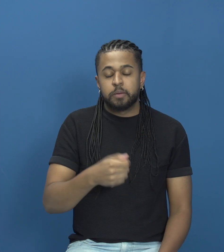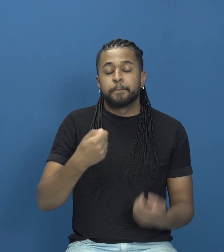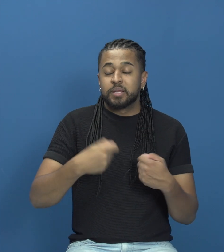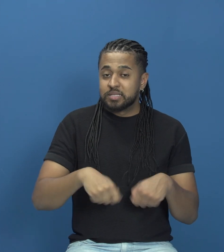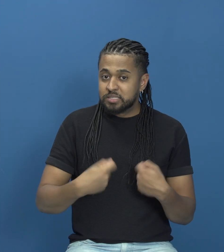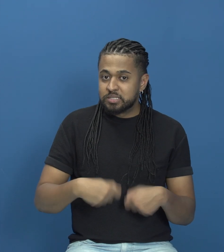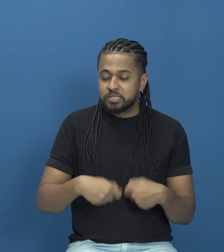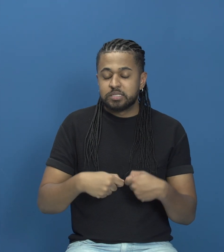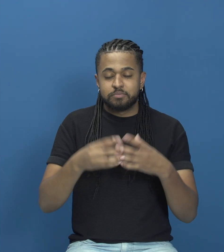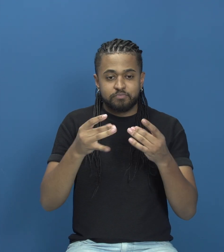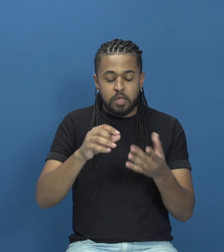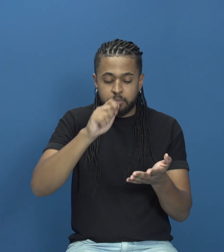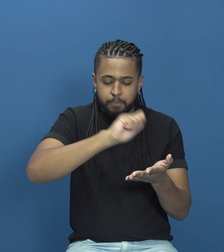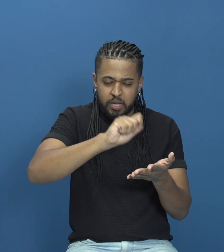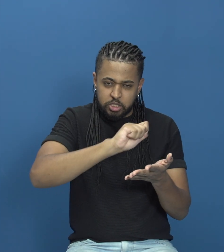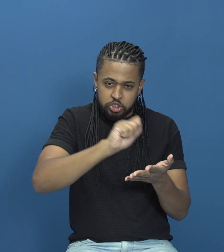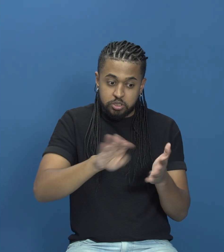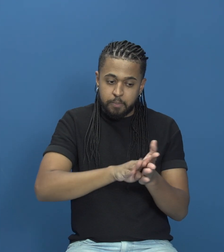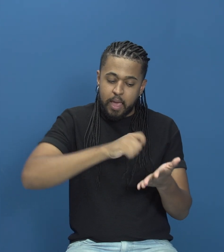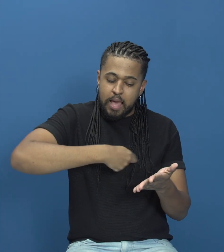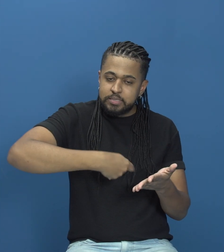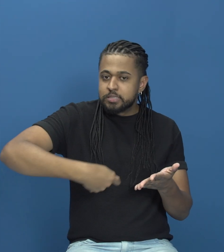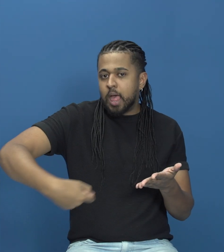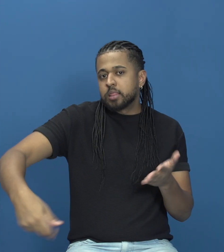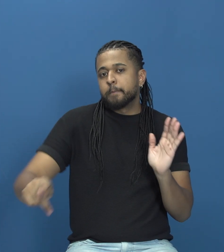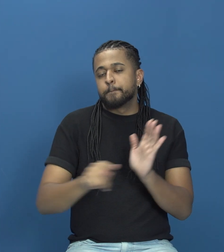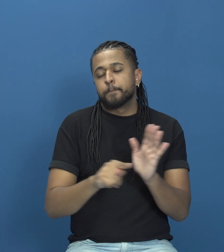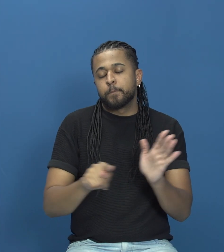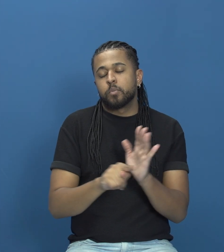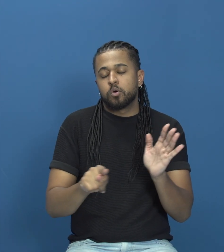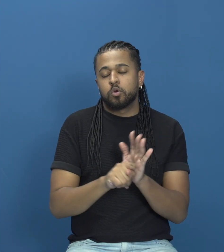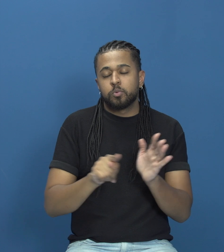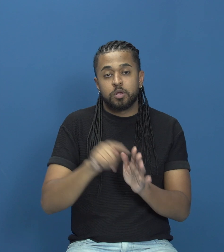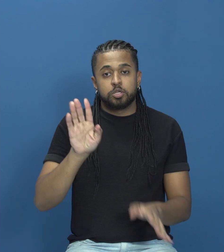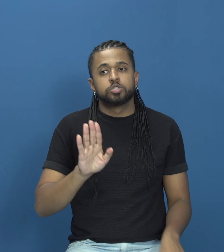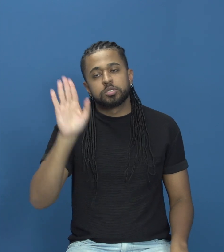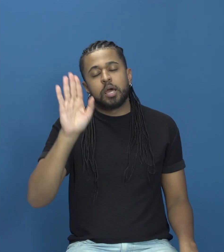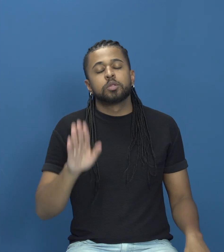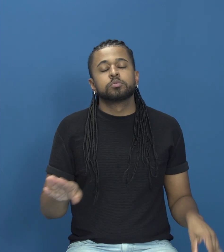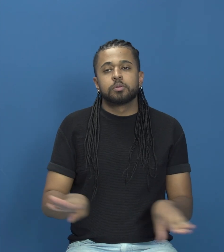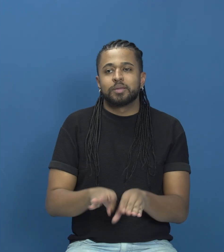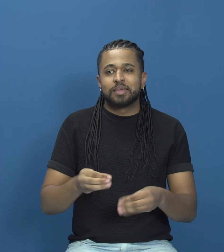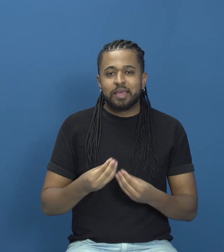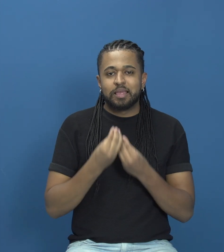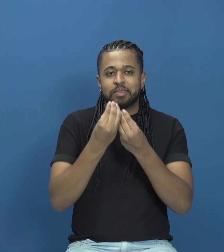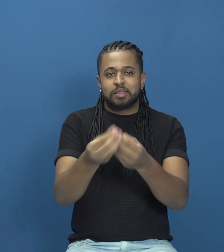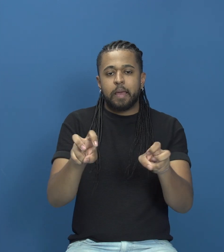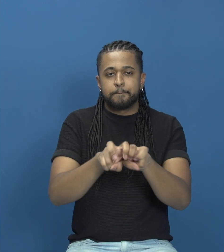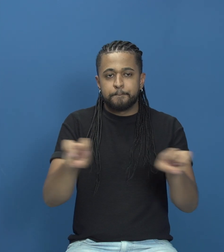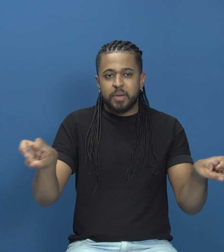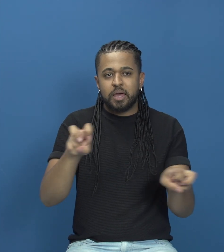deverá ser devidamente preenchida e assinada pelo candidato, pela candidata, e entregue para a banca